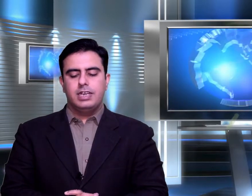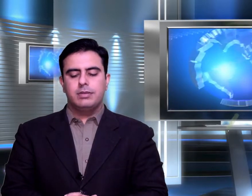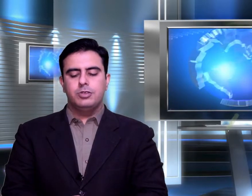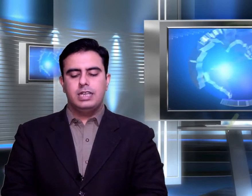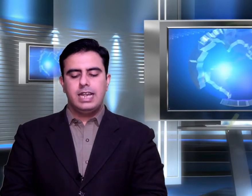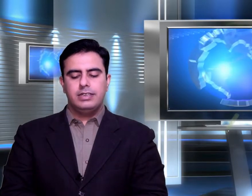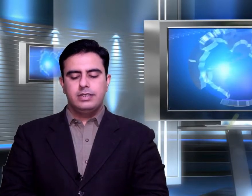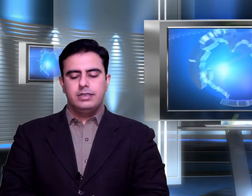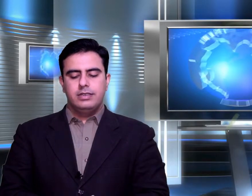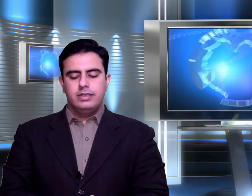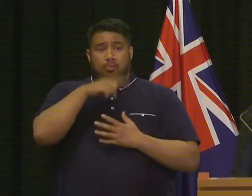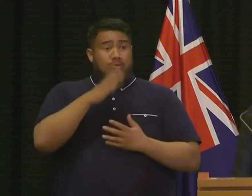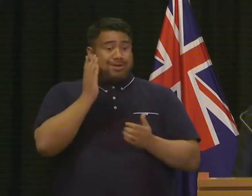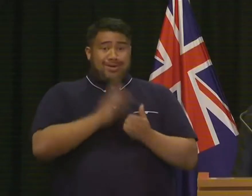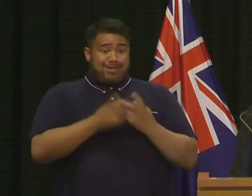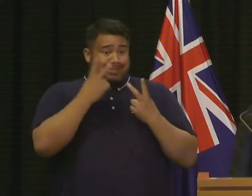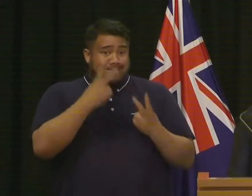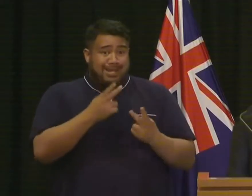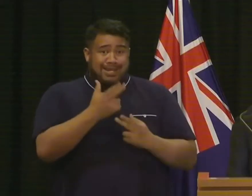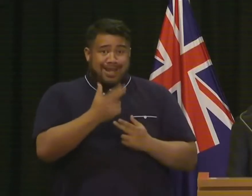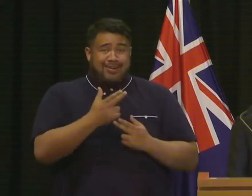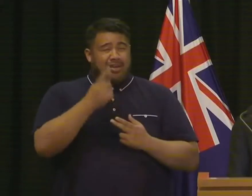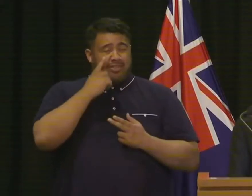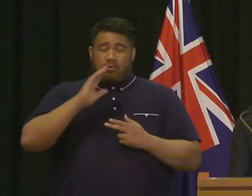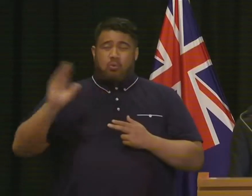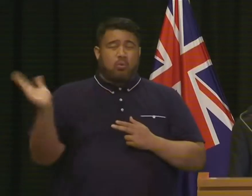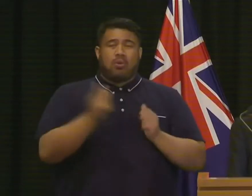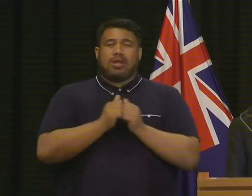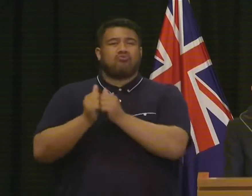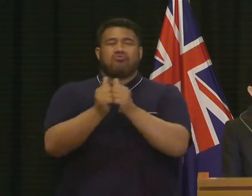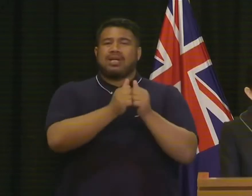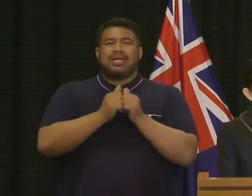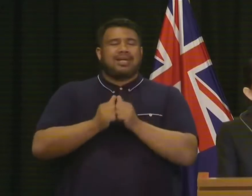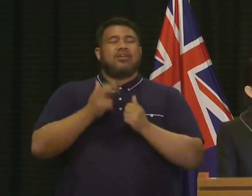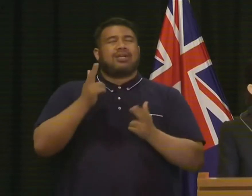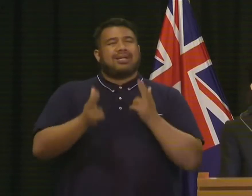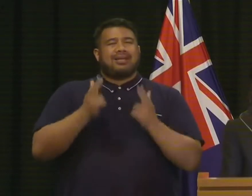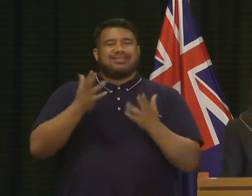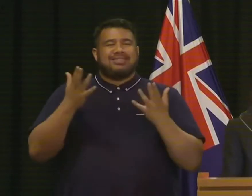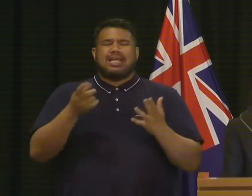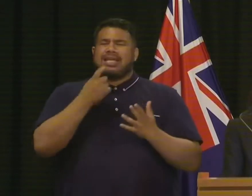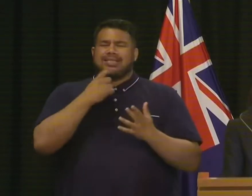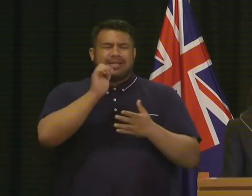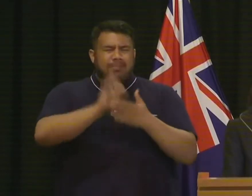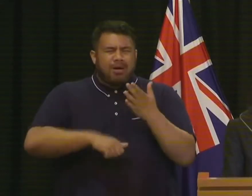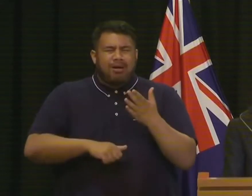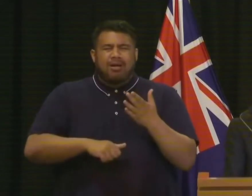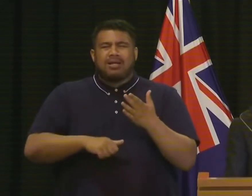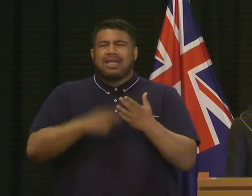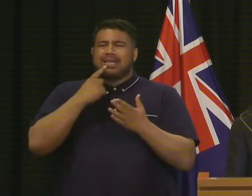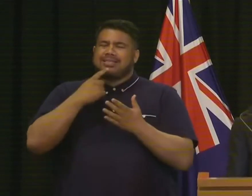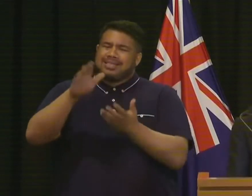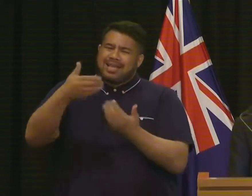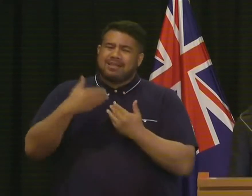वजीर आजम न्यूजीलैंड जसेंडा आर्डन ने मुल्क की नीम खुदकार हथियारों से पाबंदी का ऐलान कर दिया है।